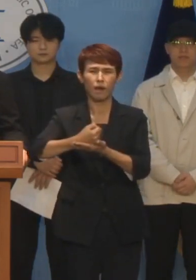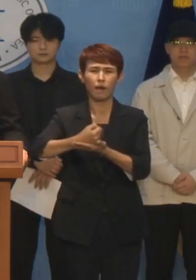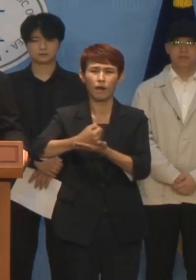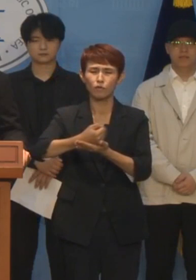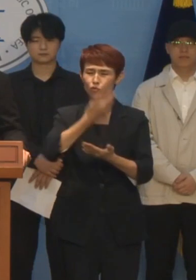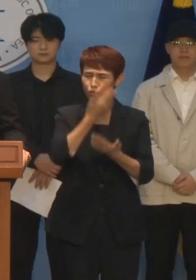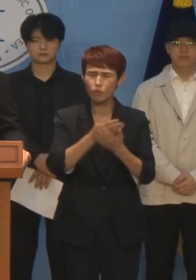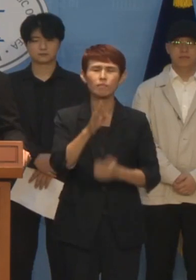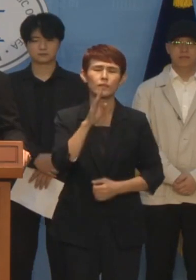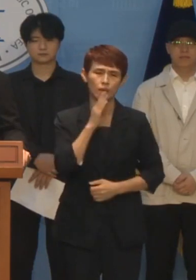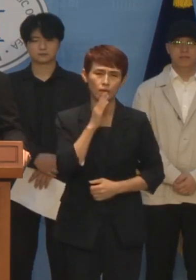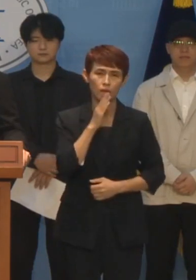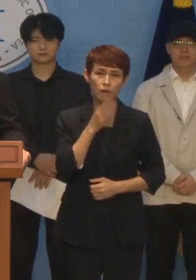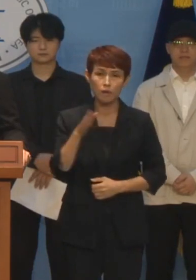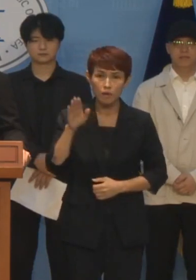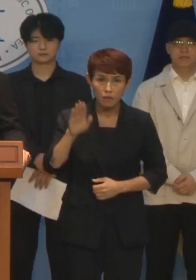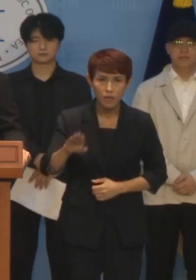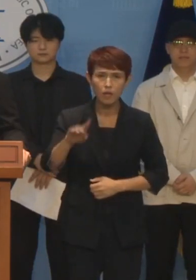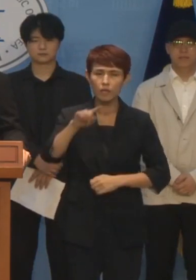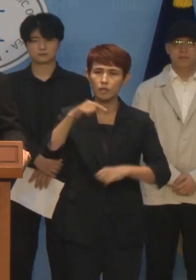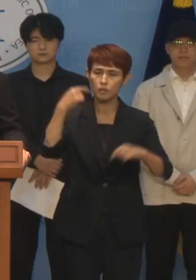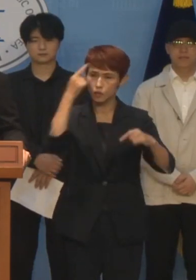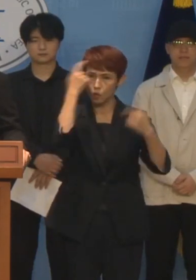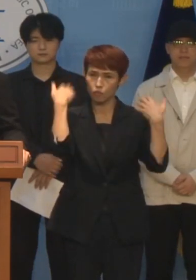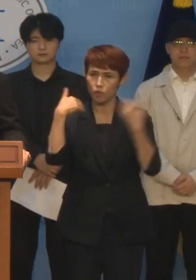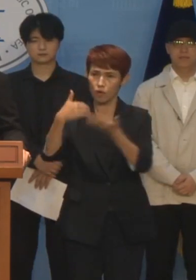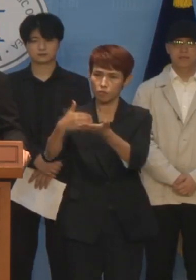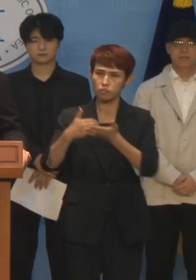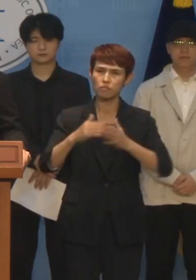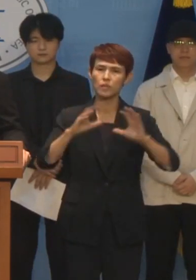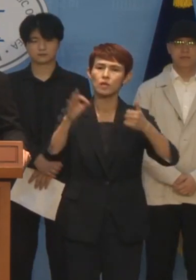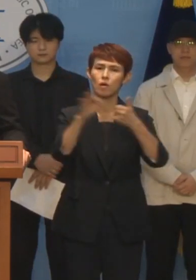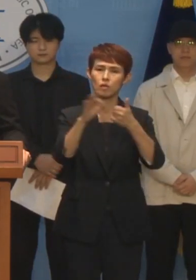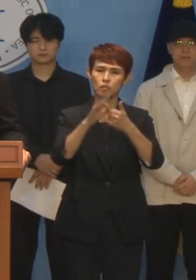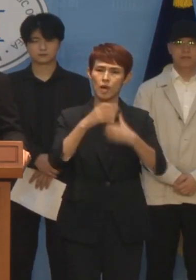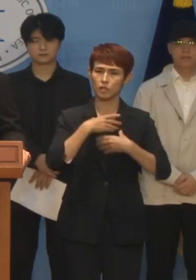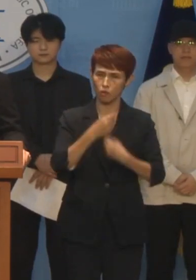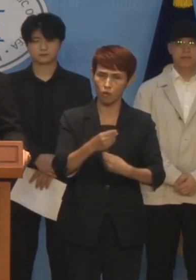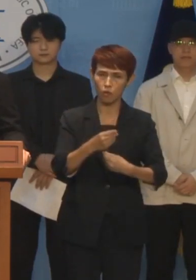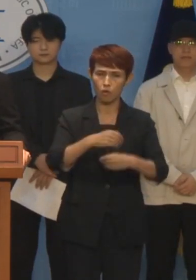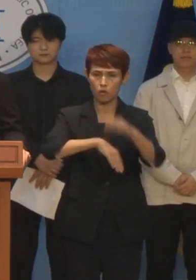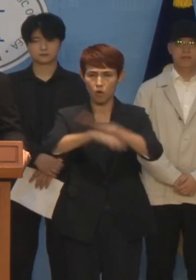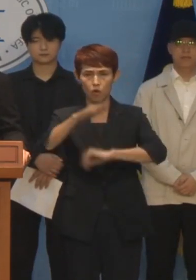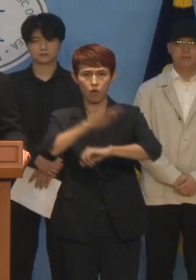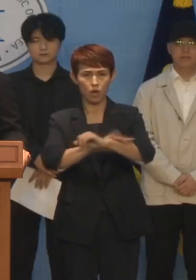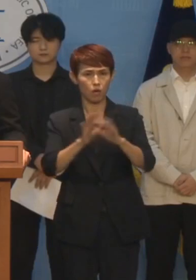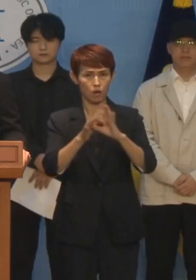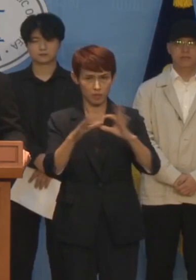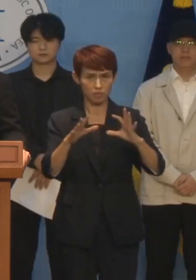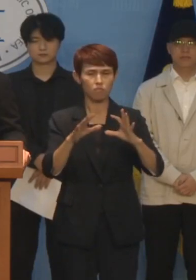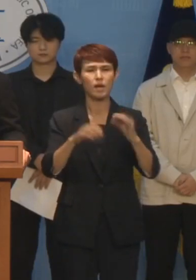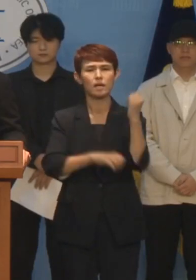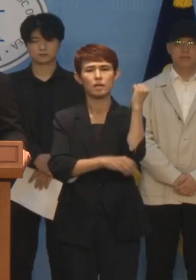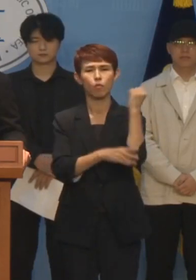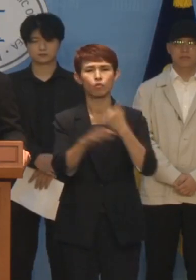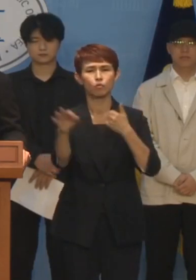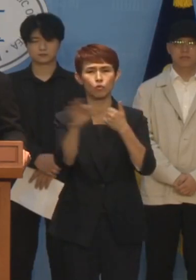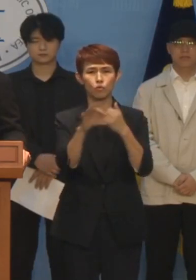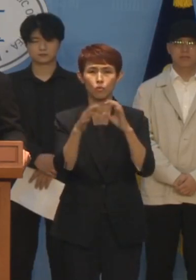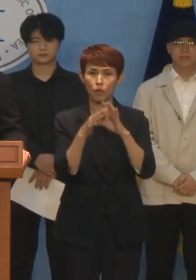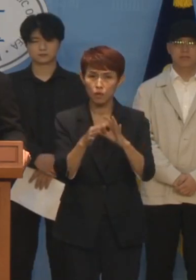아닙니다. 그러나 정부가 제시하는 연금 자동 안정화, 여야를 막론하고 부산하는 기본소득 논의와 같은